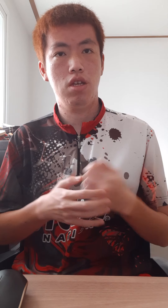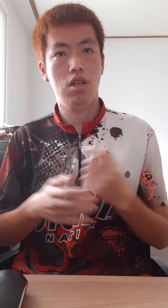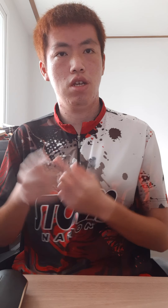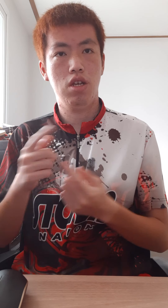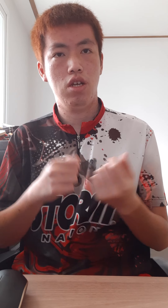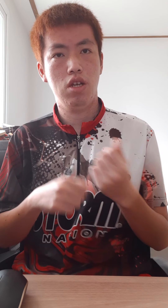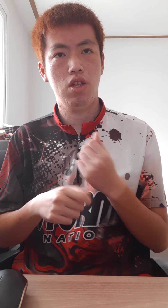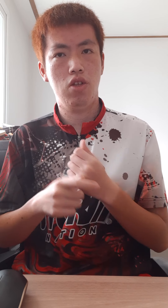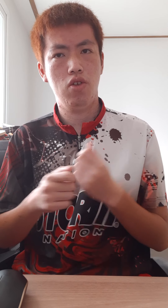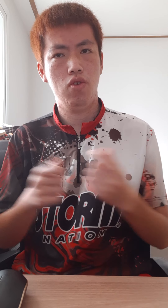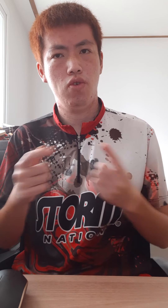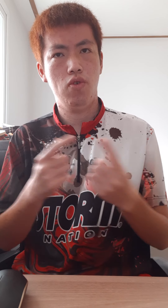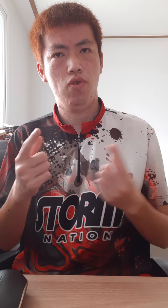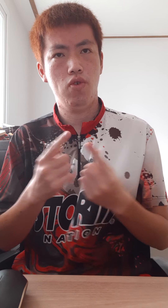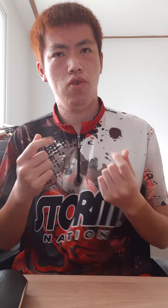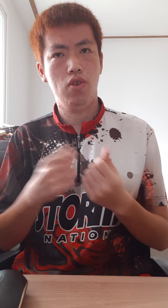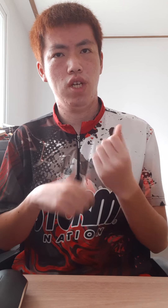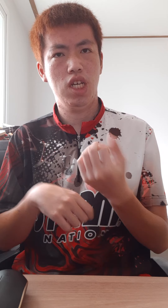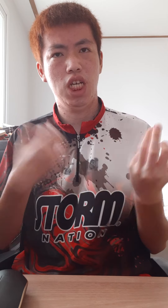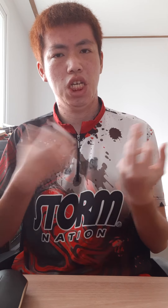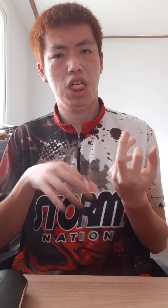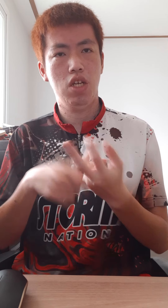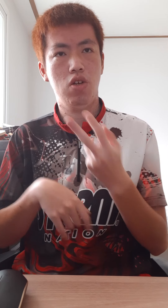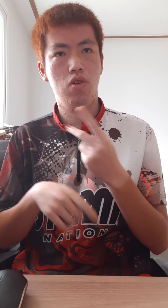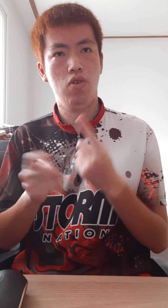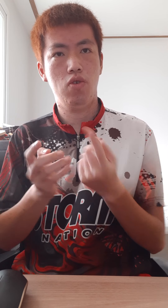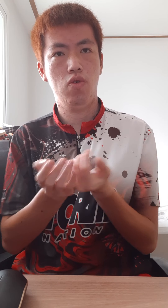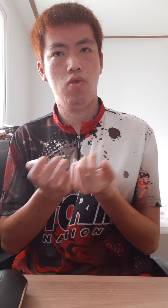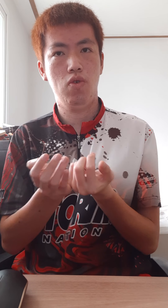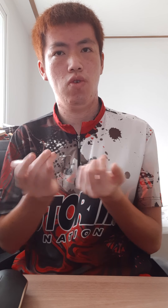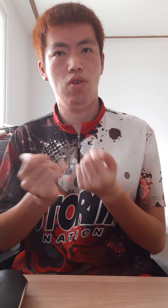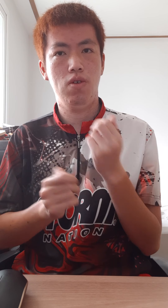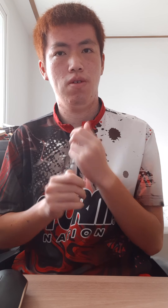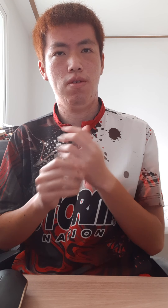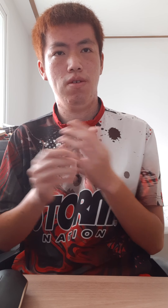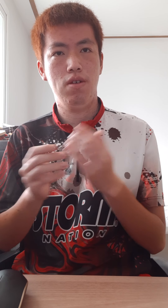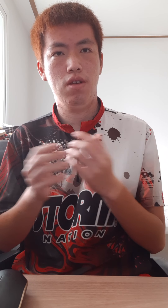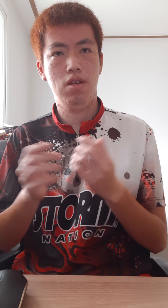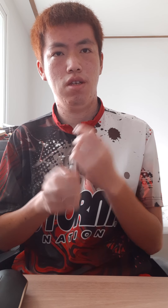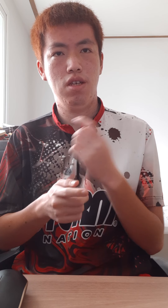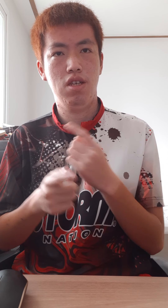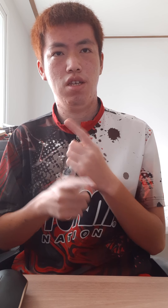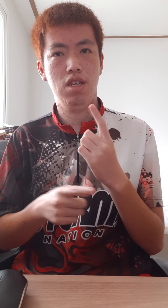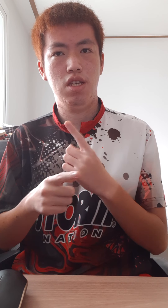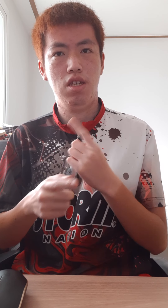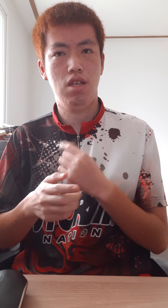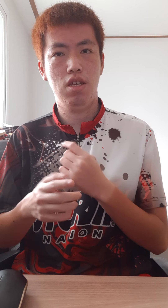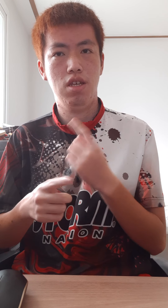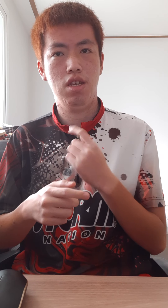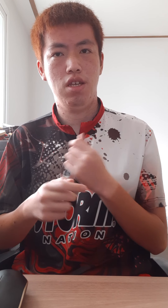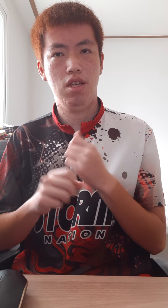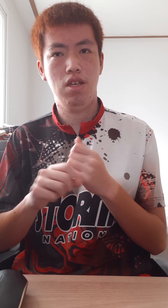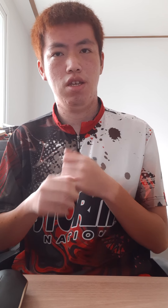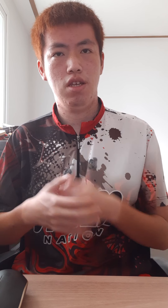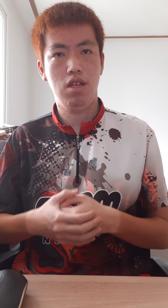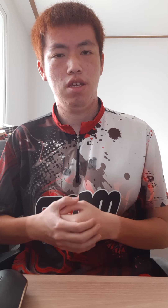미디어와 관련된 다양한 기기와 기술을 직접 체험해 볼 수 있는 공간도 함께 마련됐습니다. 오늘